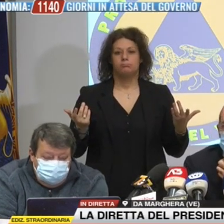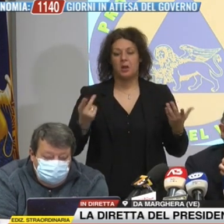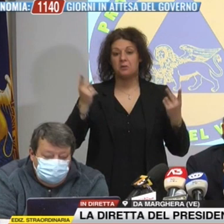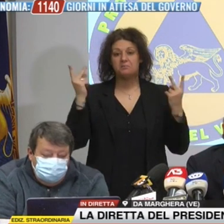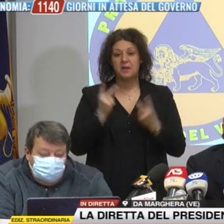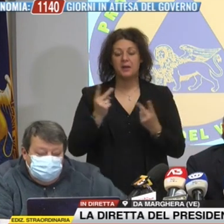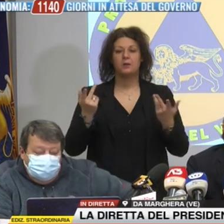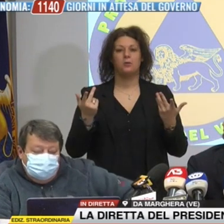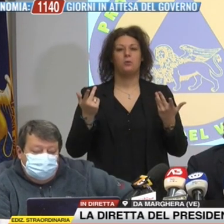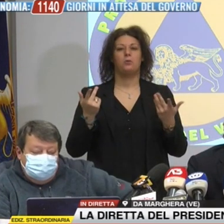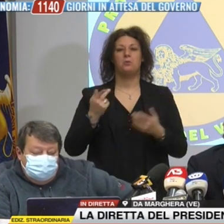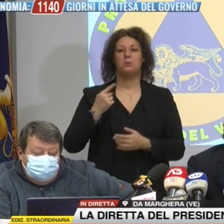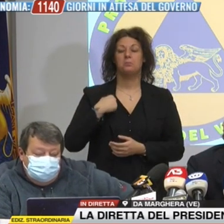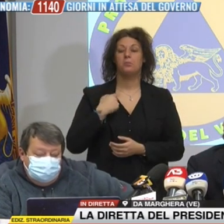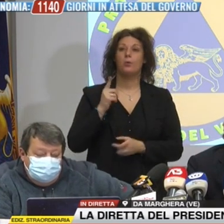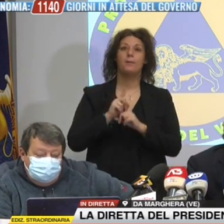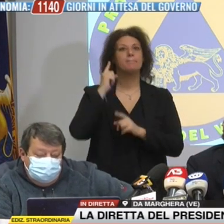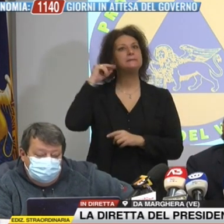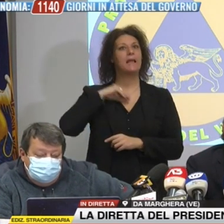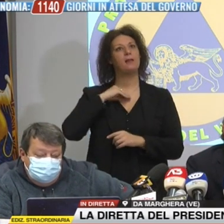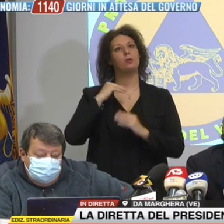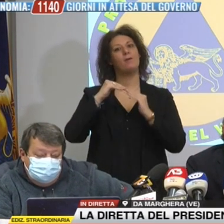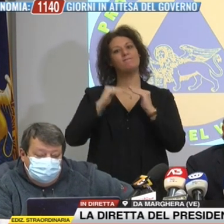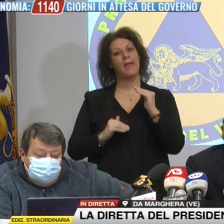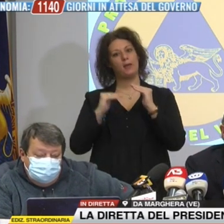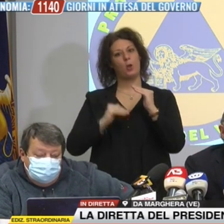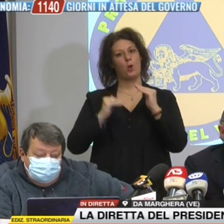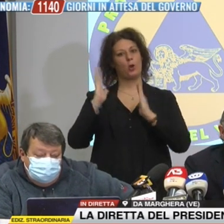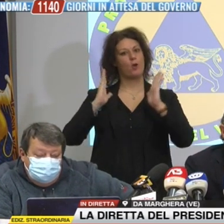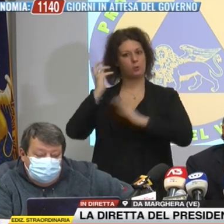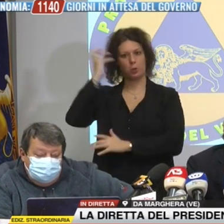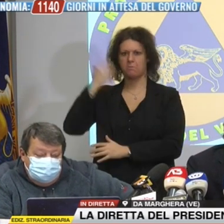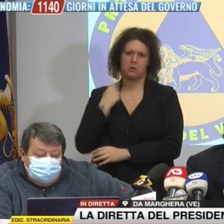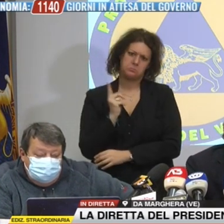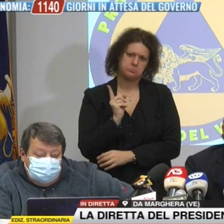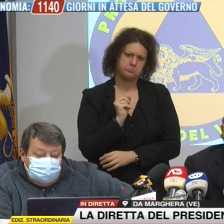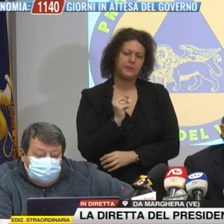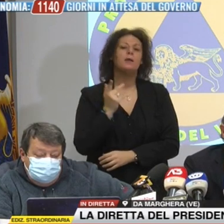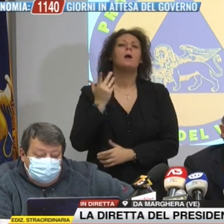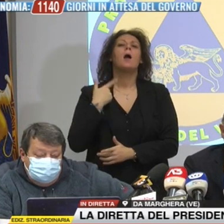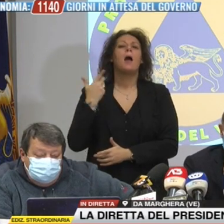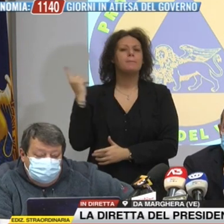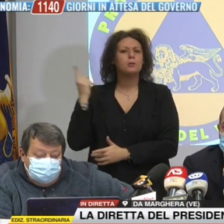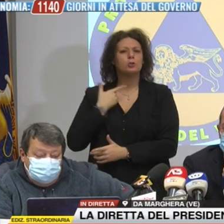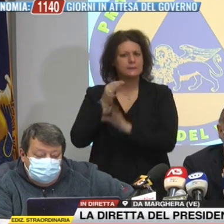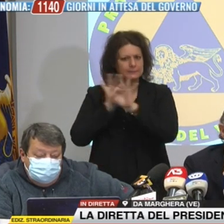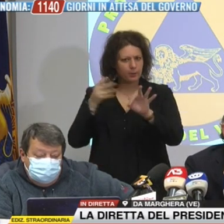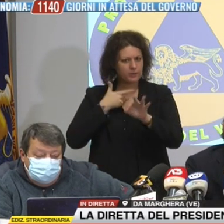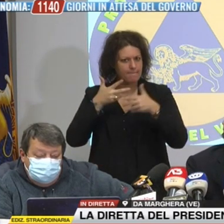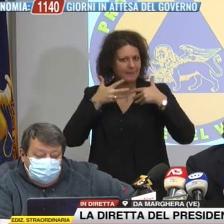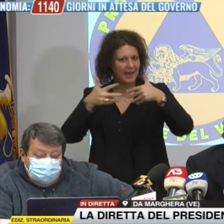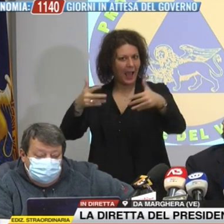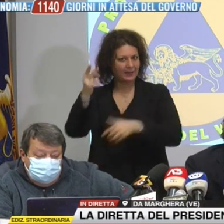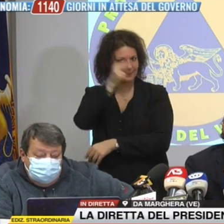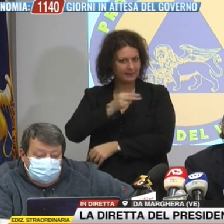soffriamo di complessi di inferiorità rispetto al governo. Ci sono questi miliardi di euro. A noi interessa che la spesa sia